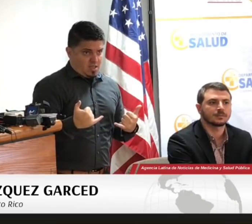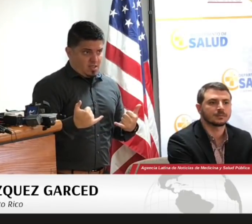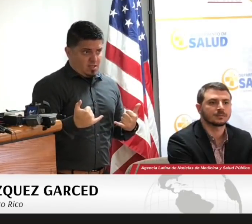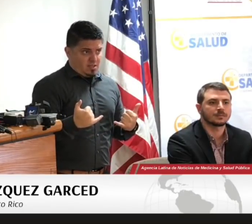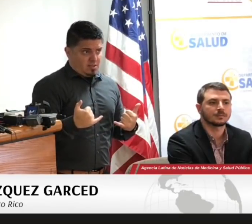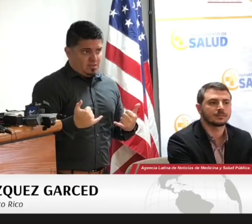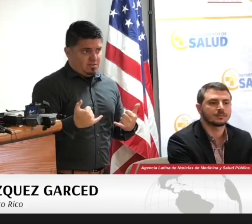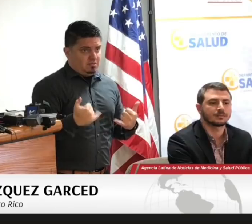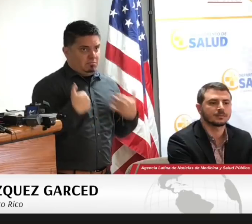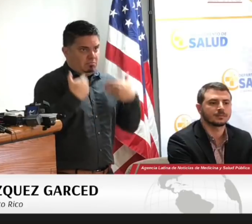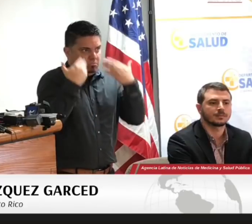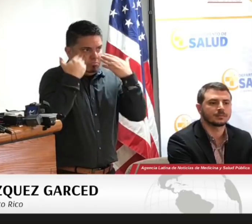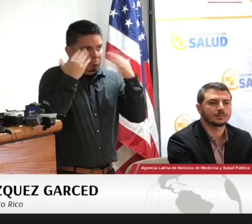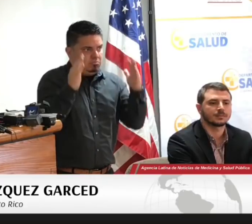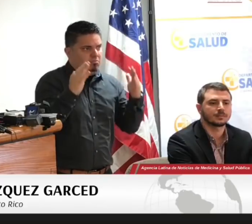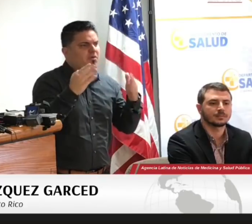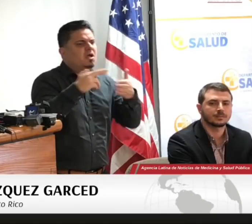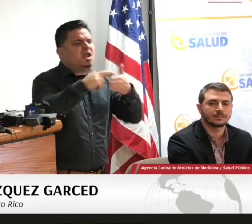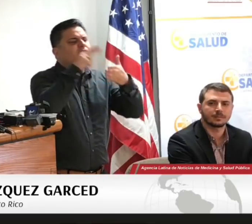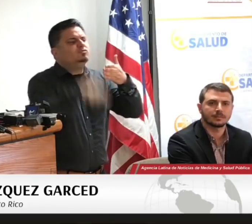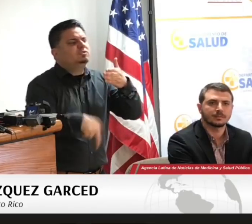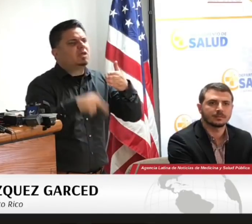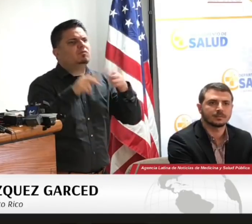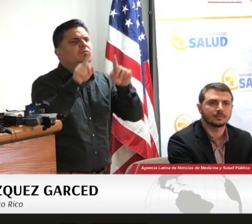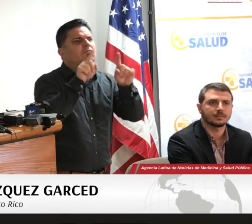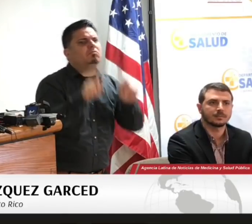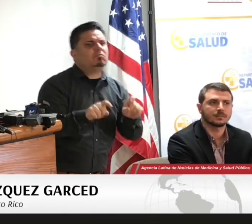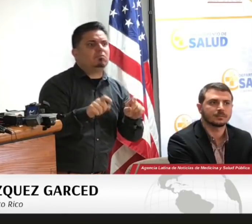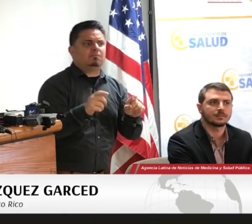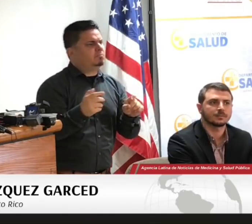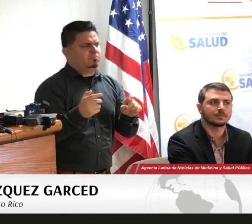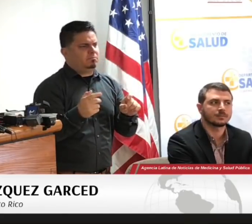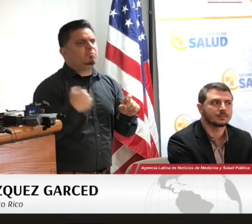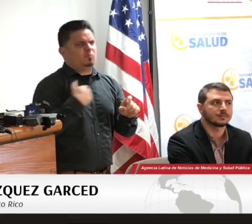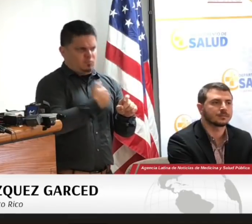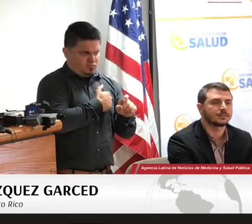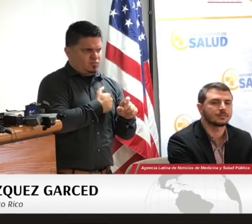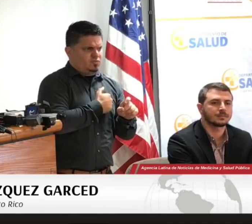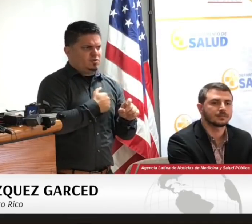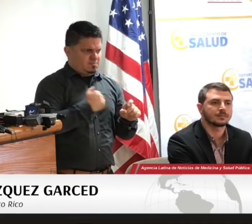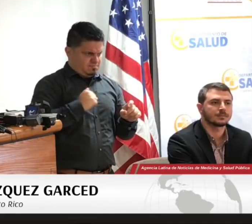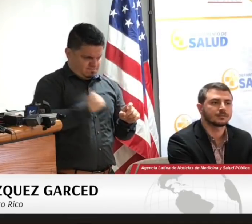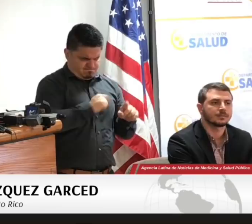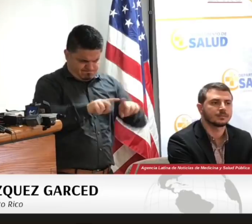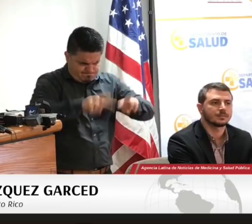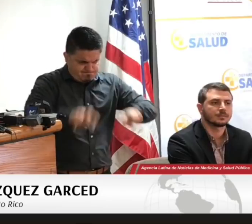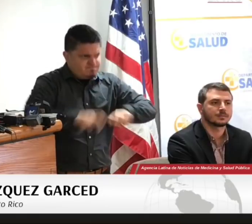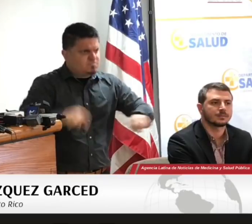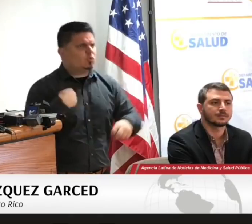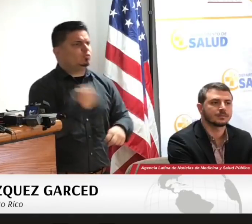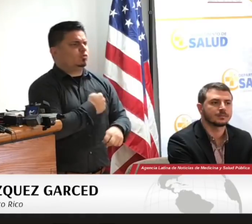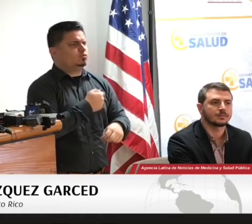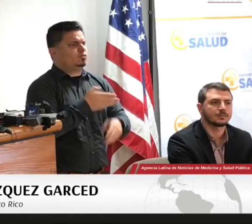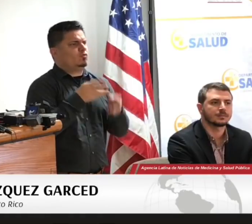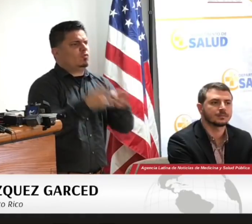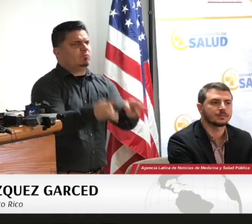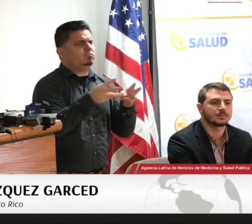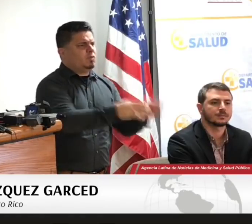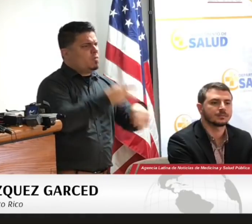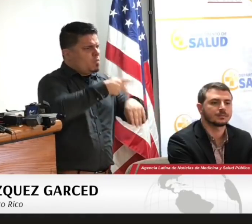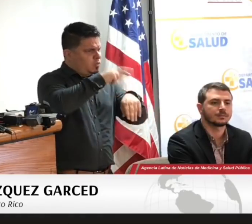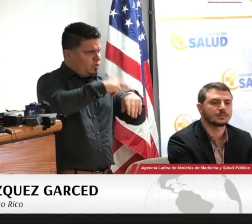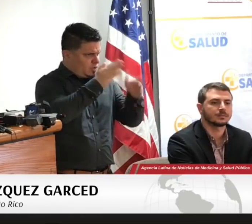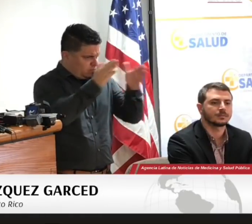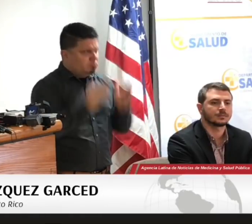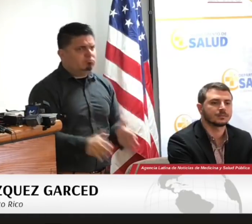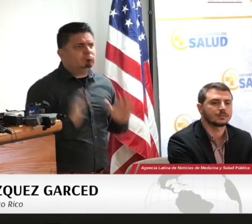de cuál es el resultado de esas pruebas y de las que podamos hacer en un futuro, no podamos tener esas pruebas en Puerto Rico. Así que yo le exijo al CDC